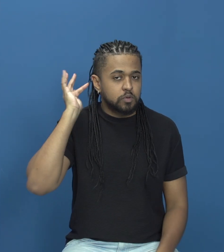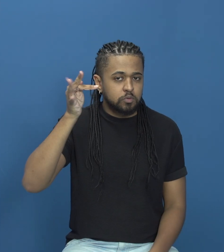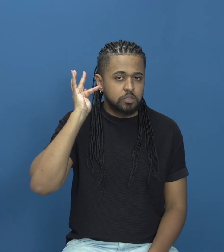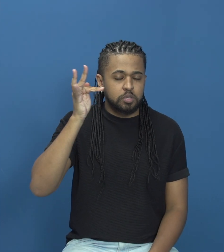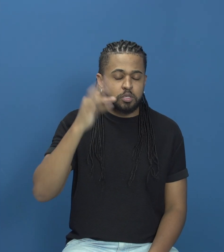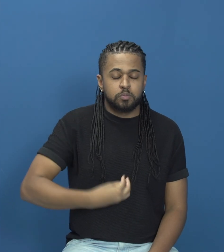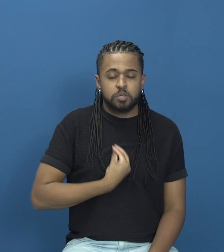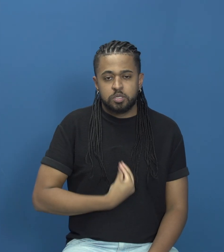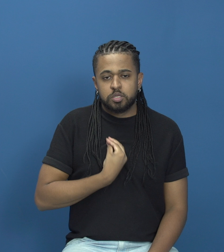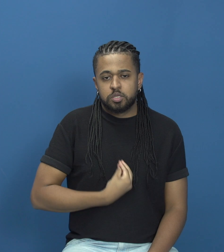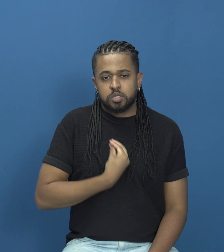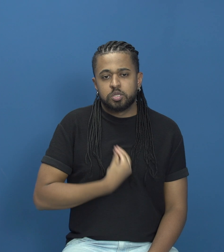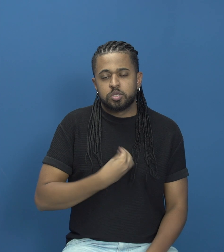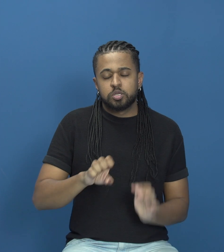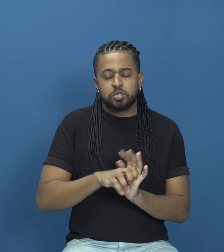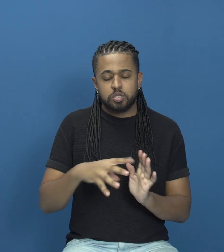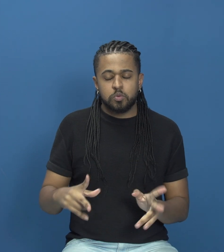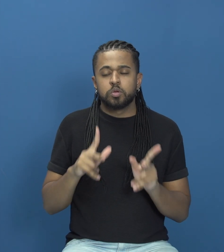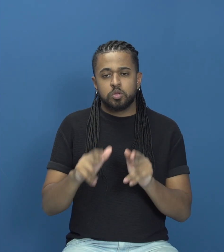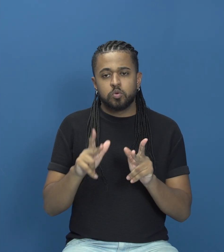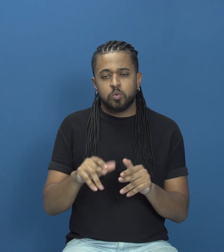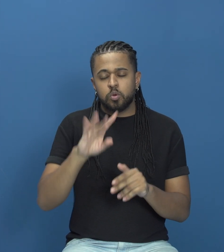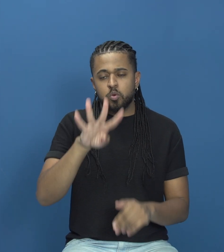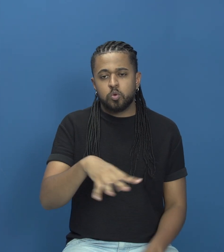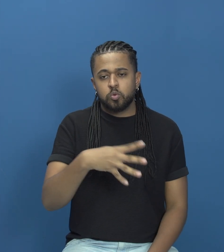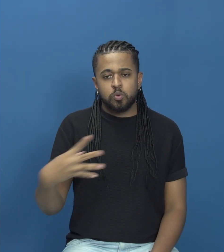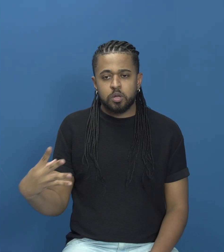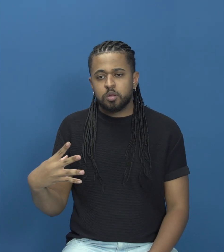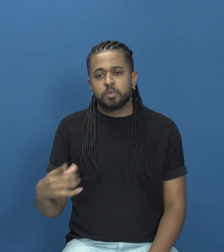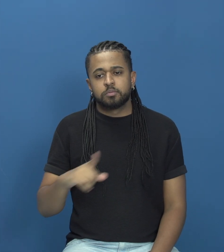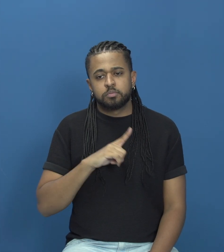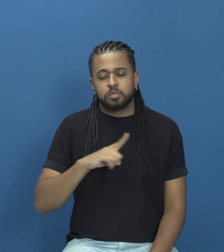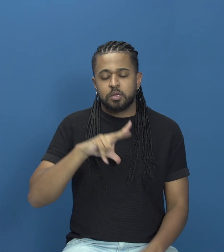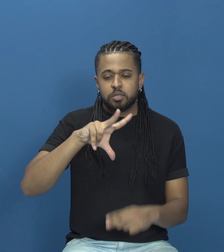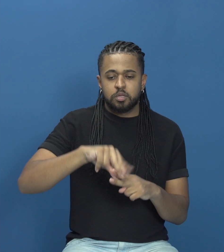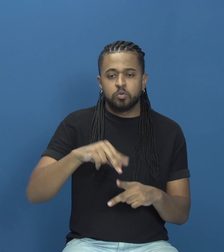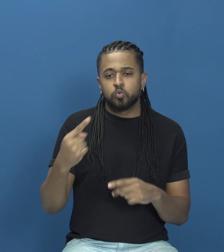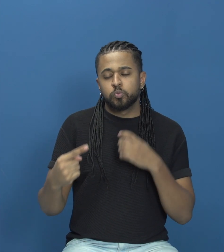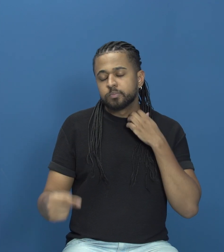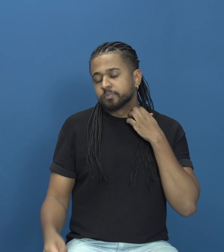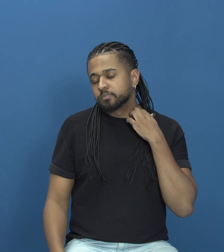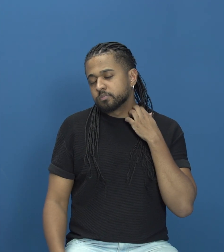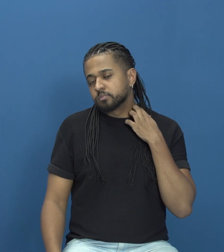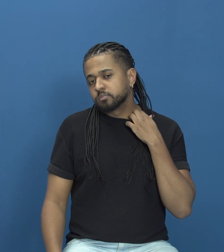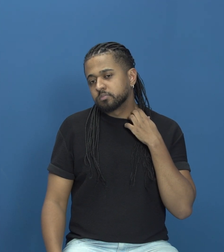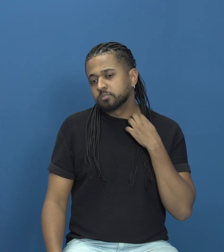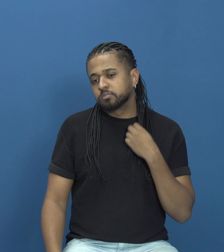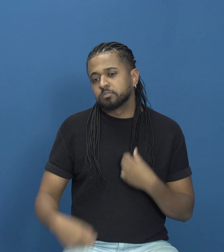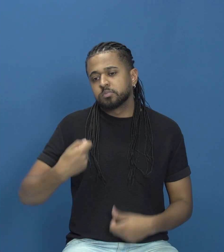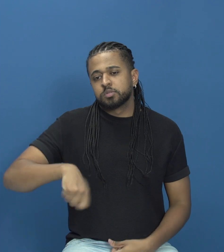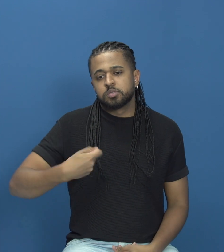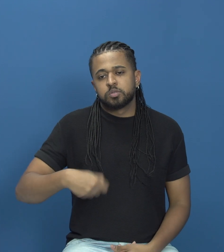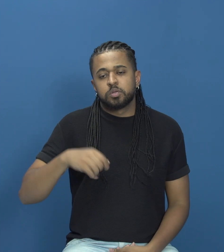pelo presente edital, conforme cronograma elencado no anexo 1. Devendo